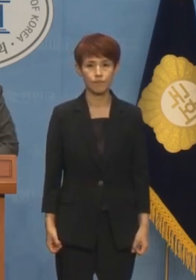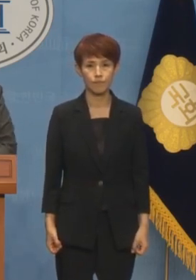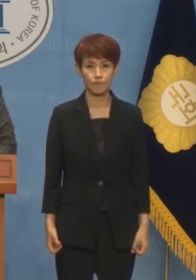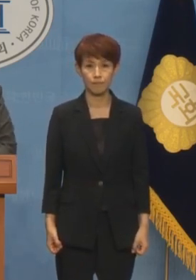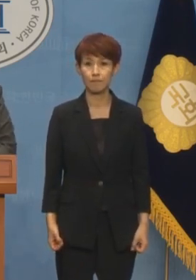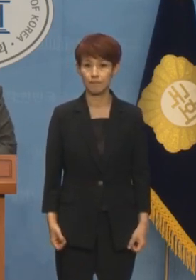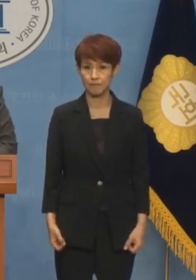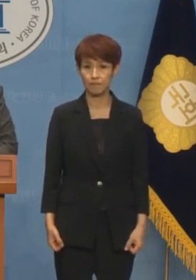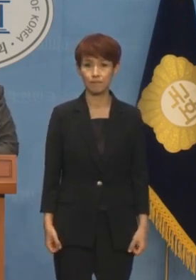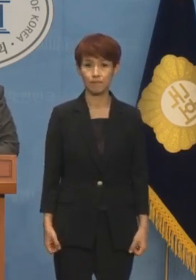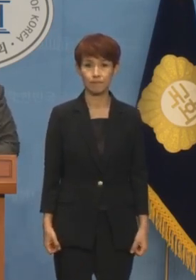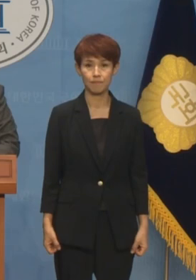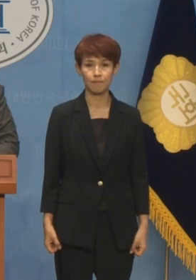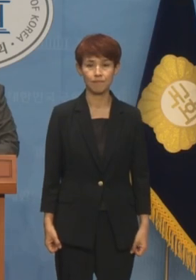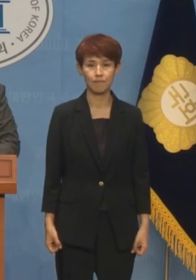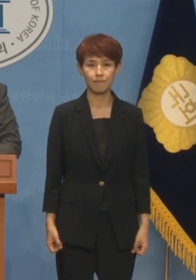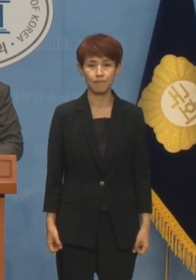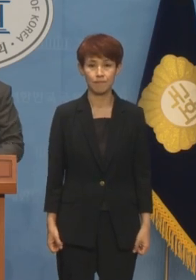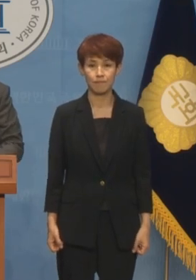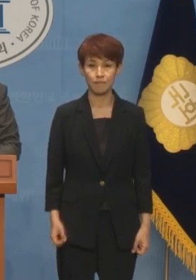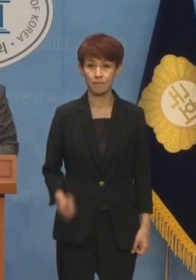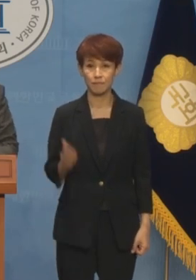해도 될까요? 네.